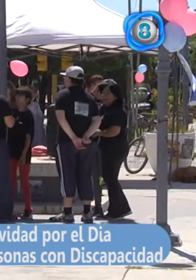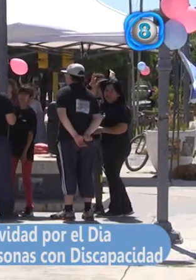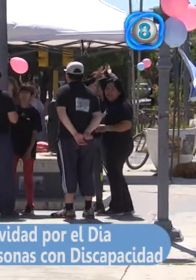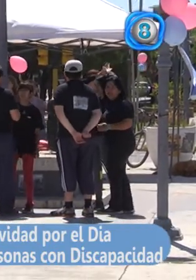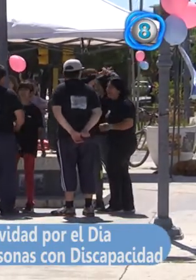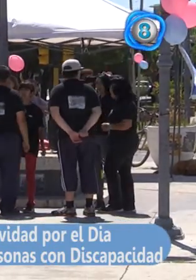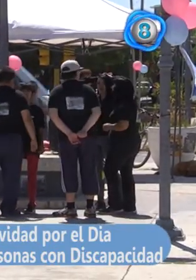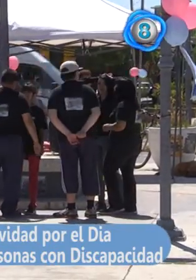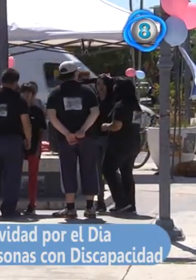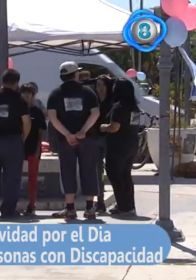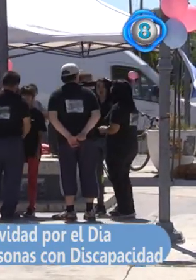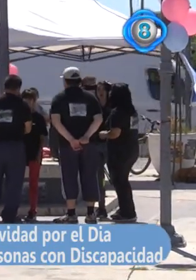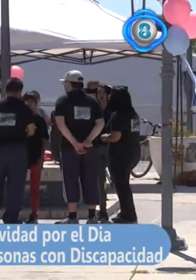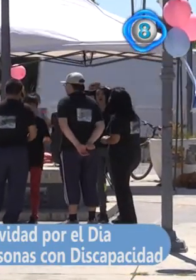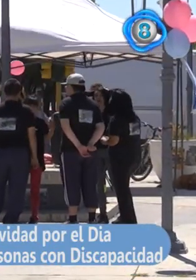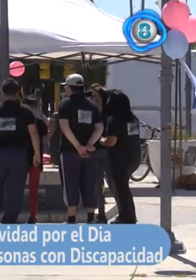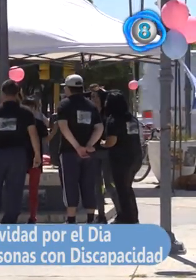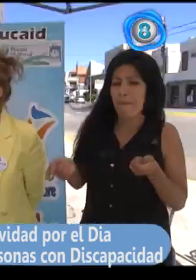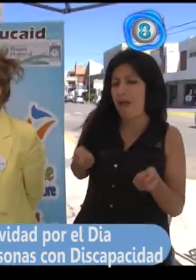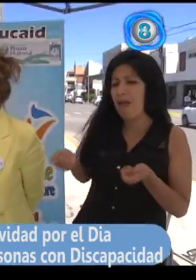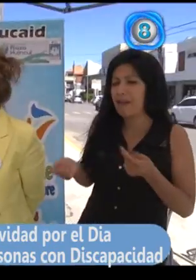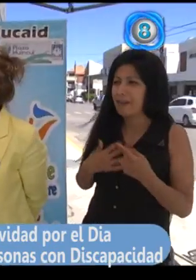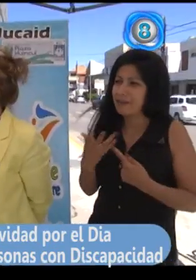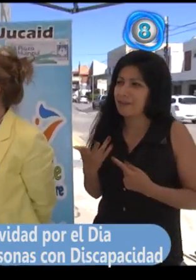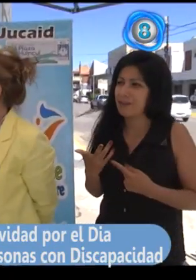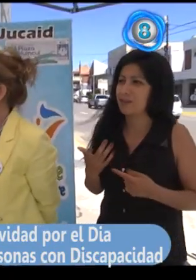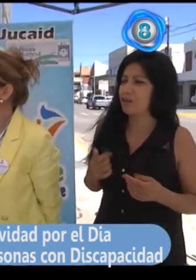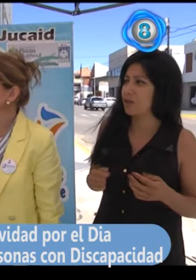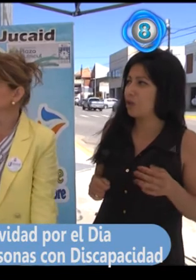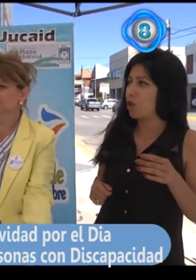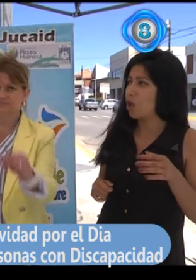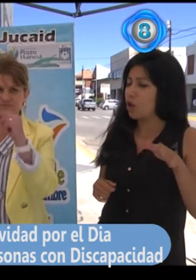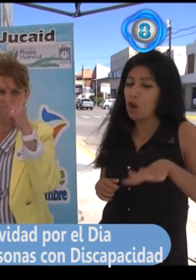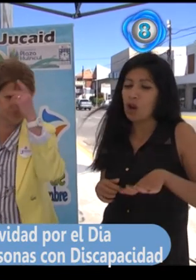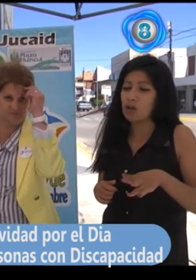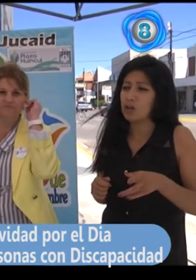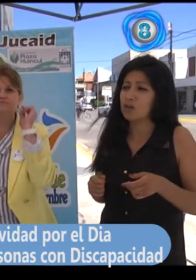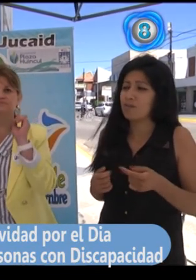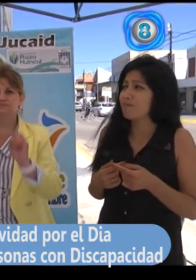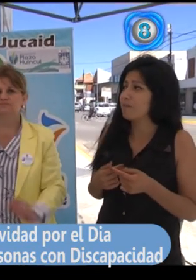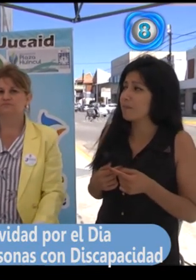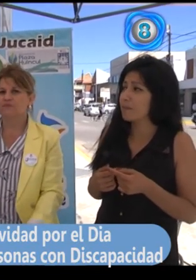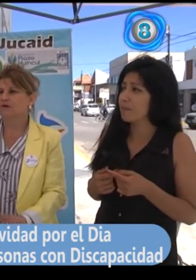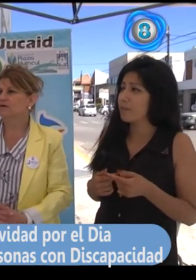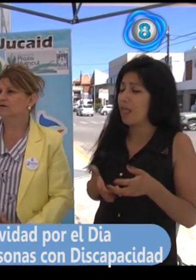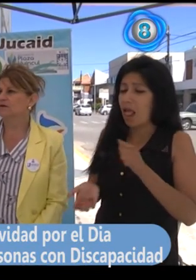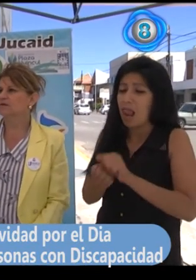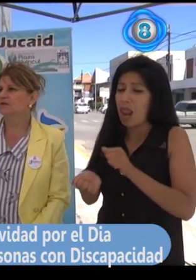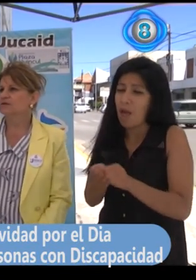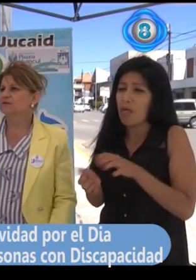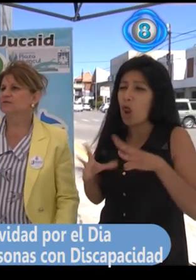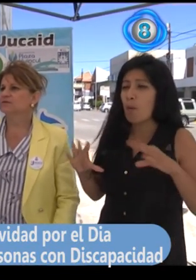los chicos, donde están haciendo distintas actividades como baile. Sí, los chicos que están participando en este momento son los chicos del Lavadero